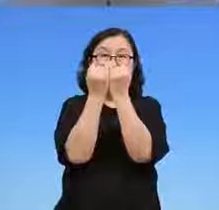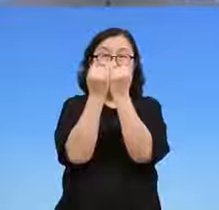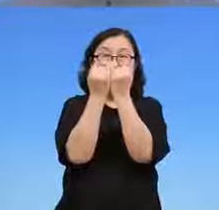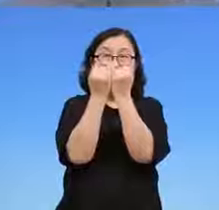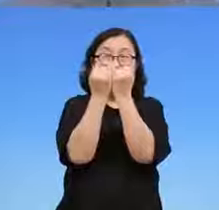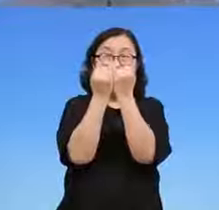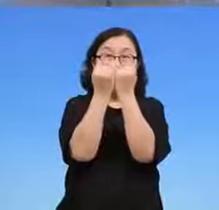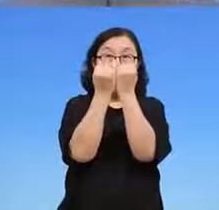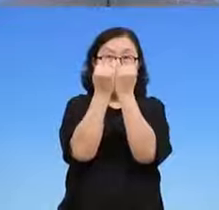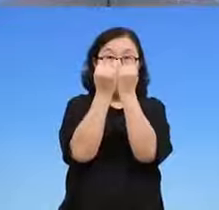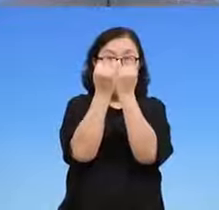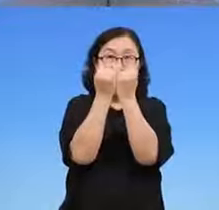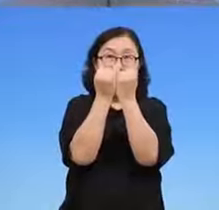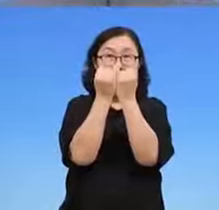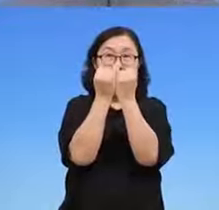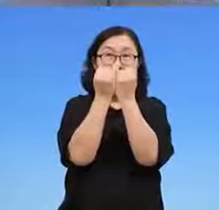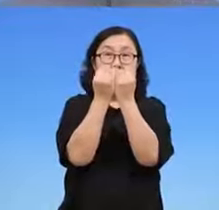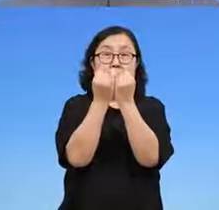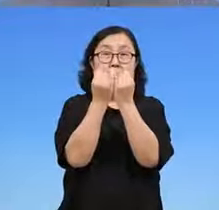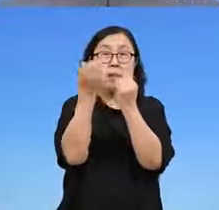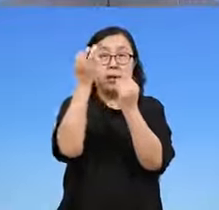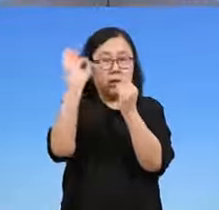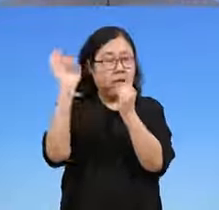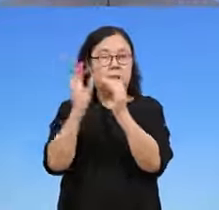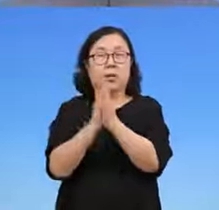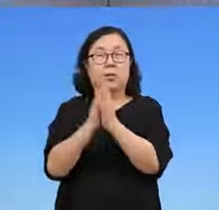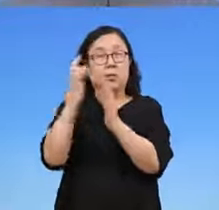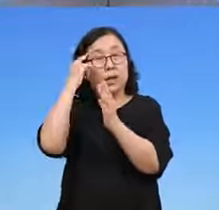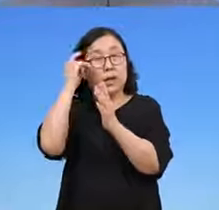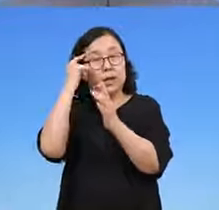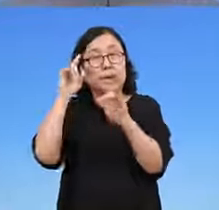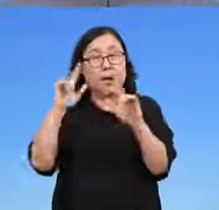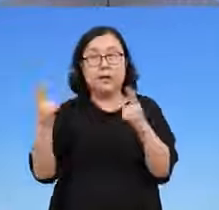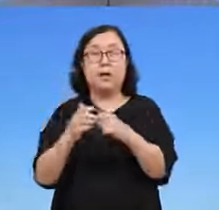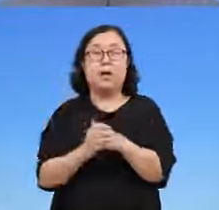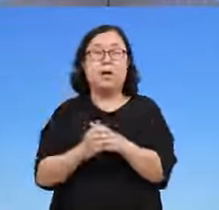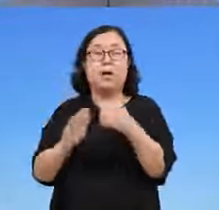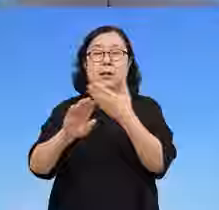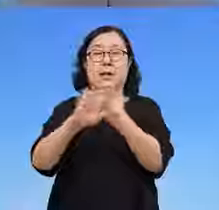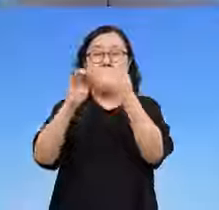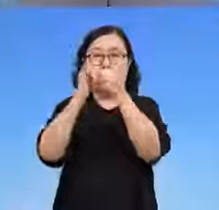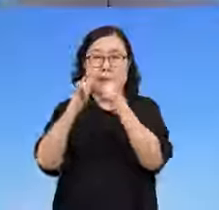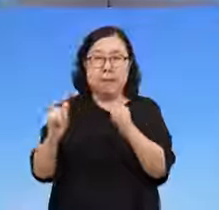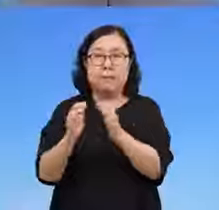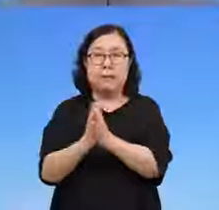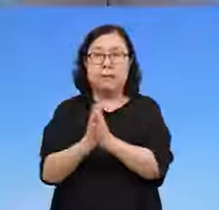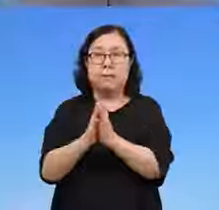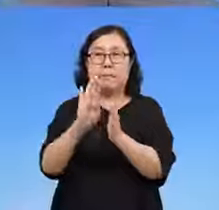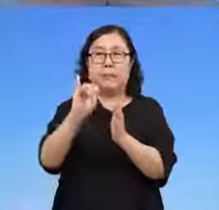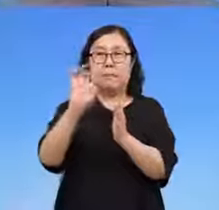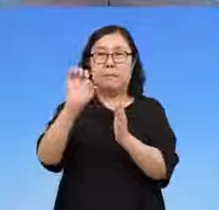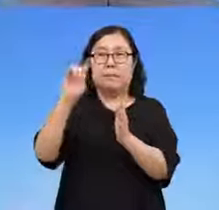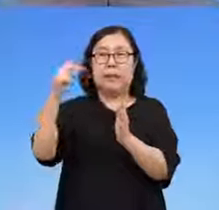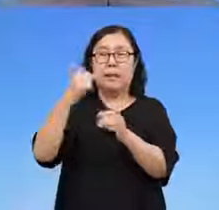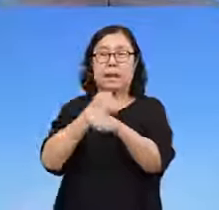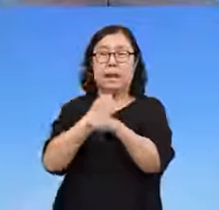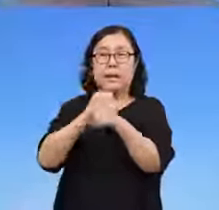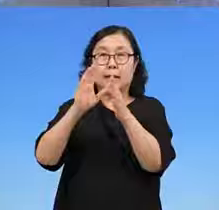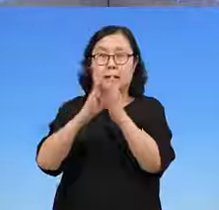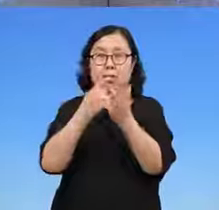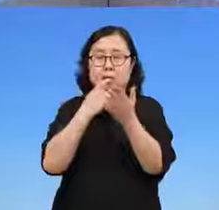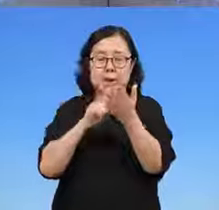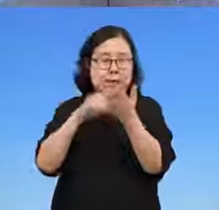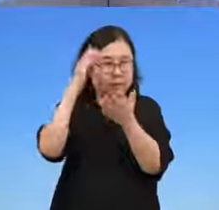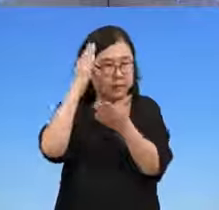올리고 글도 올리고 그렇다 그랬는데요. 여러분, 남을 비판할 때는요, 그렇게 쉽게 하시면 안 됩니다.